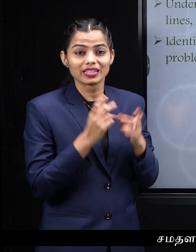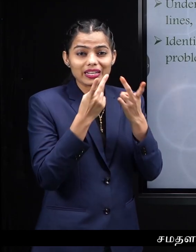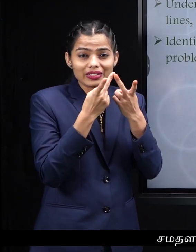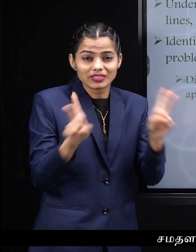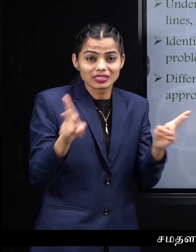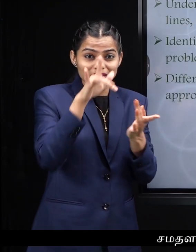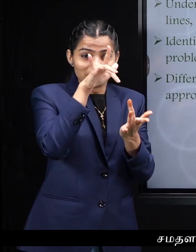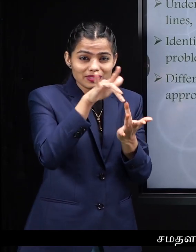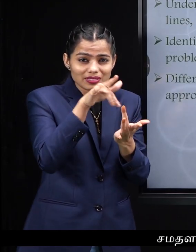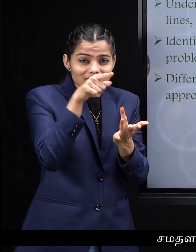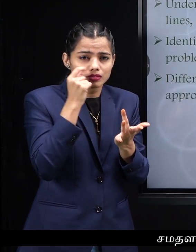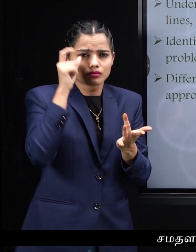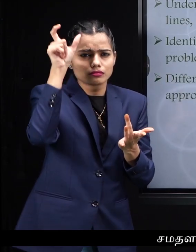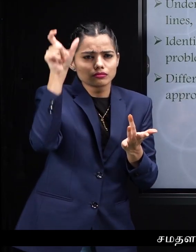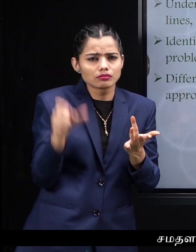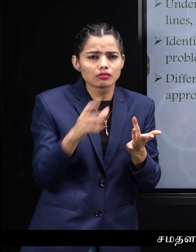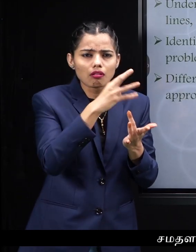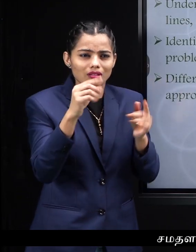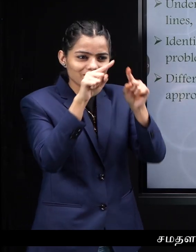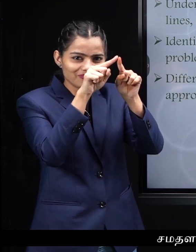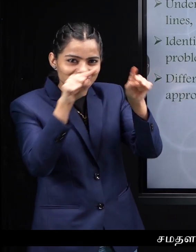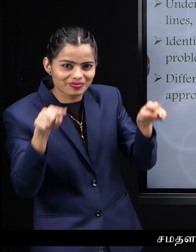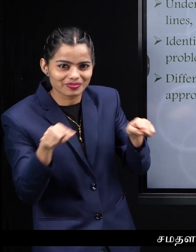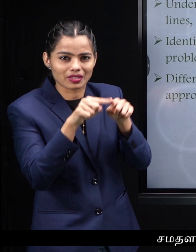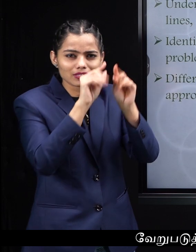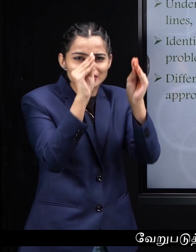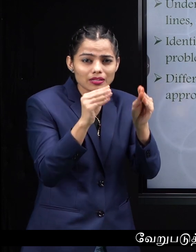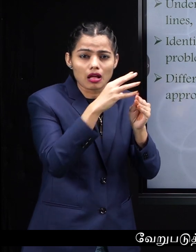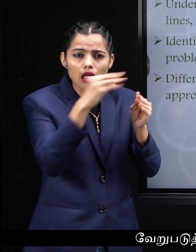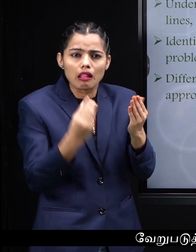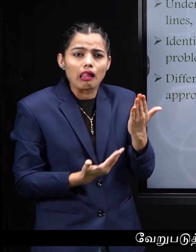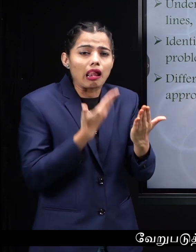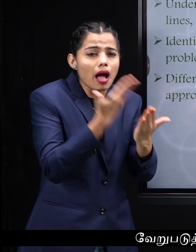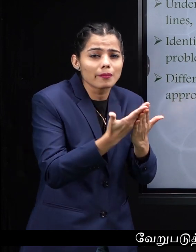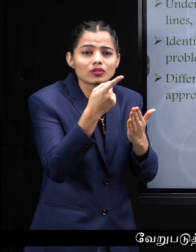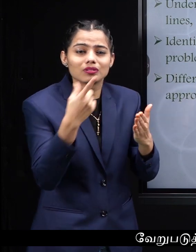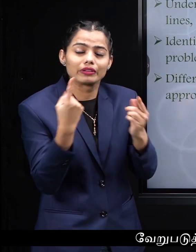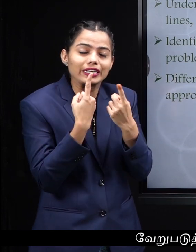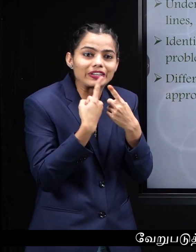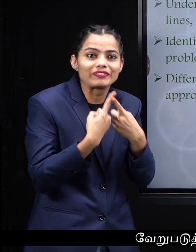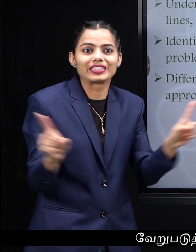சமதள வடிவவியலுக்கு திட வடிவவியலுக்கும் இடையில் வேறுபடுத்தி பொருத்தமான தோற்றங்களை பயன்படுத்துவீர்கள்.